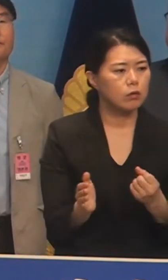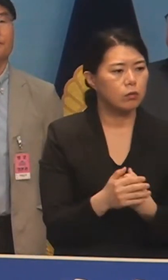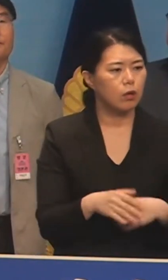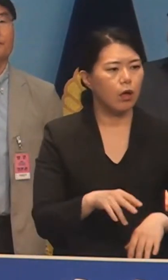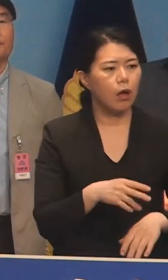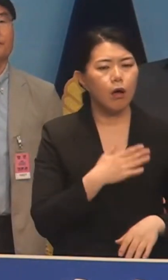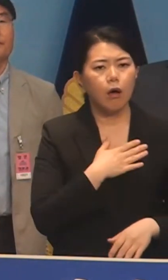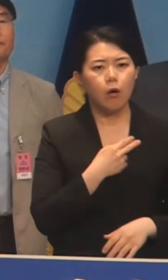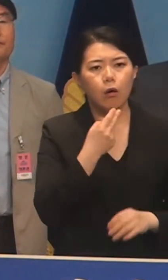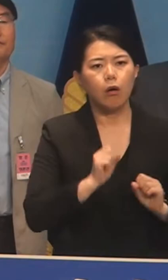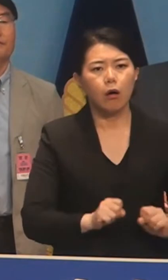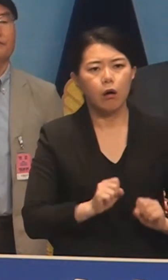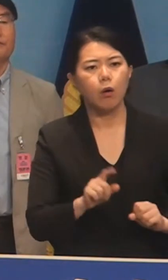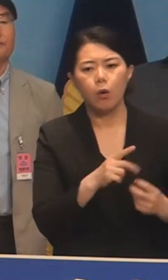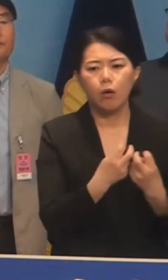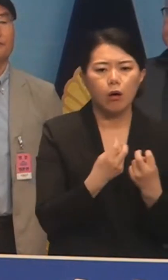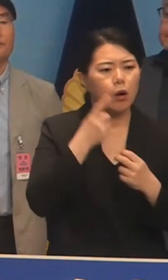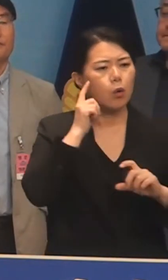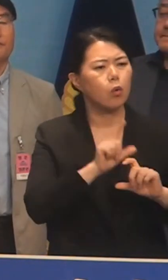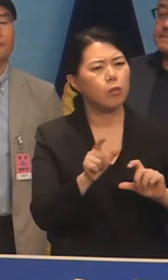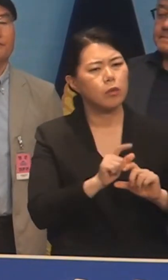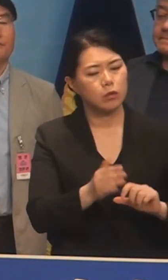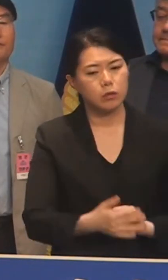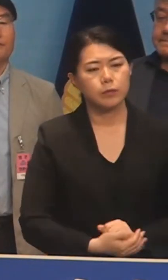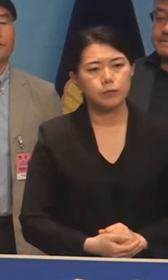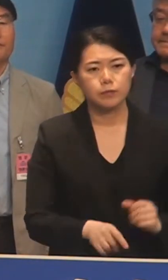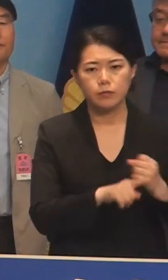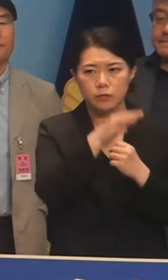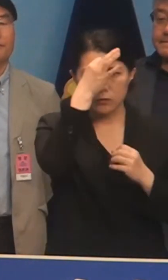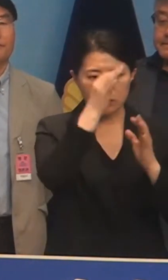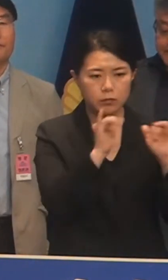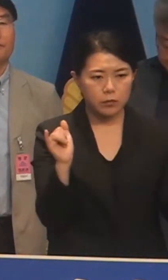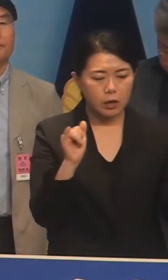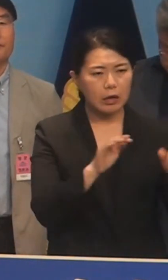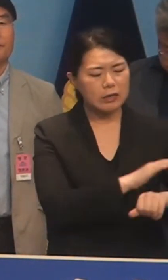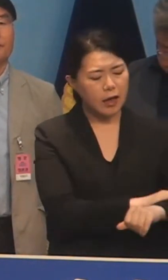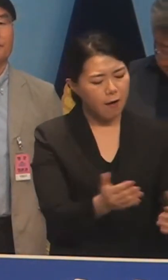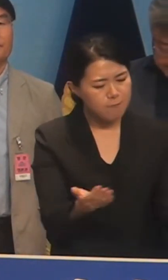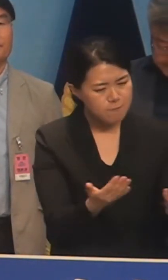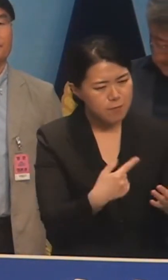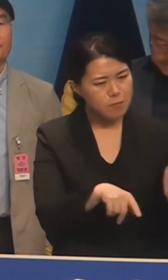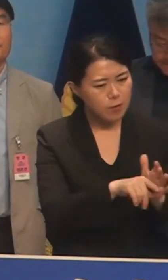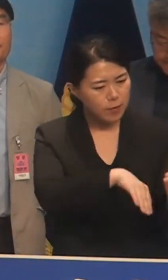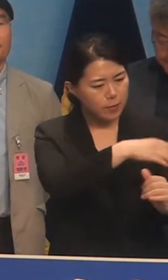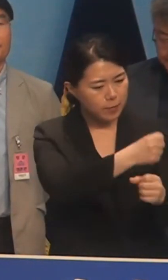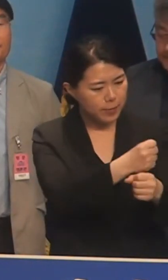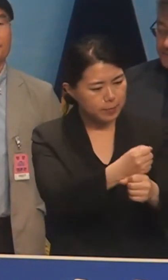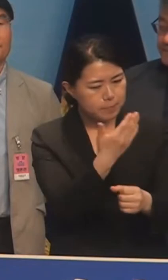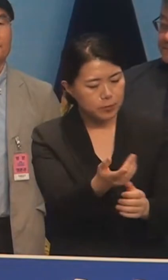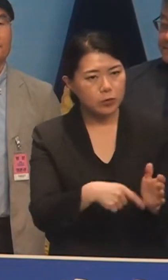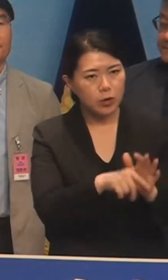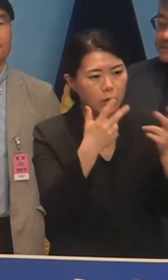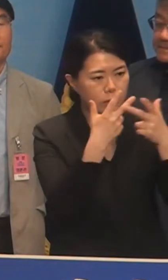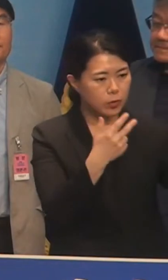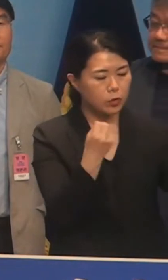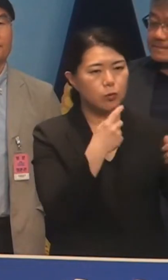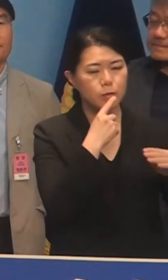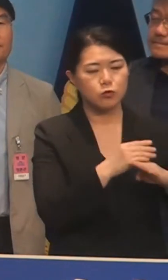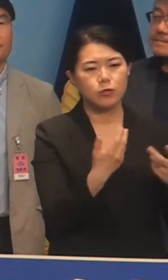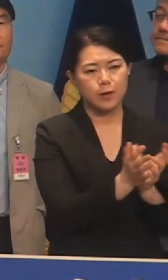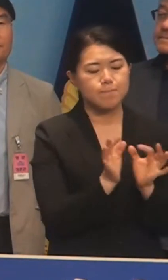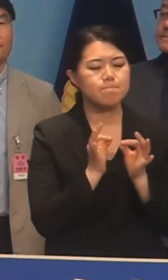고통으로 허비되었습니다. 과학기술자들이 일을 잘 할 수 있는 연구 환경을 만들기 위해서 이재명 후보와 더불어민주당은